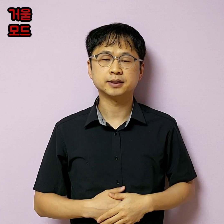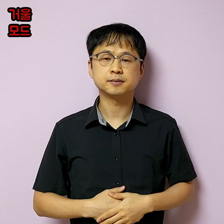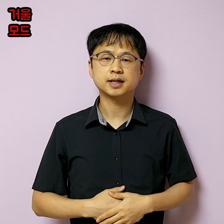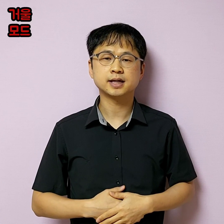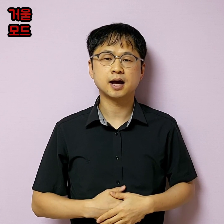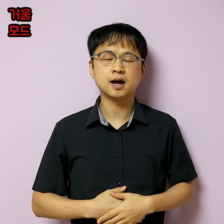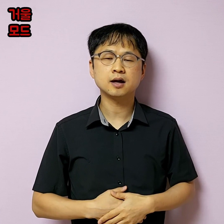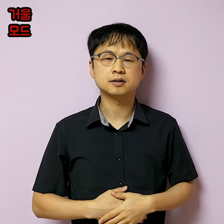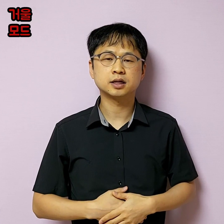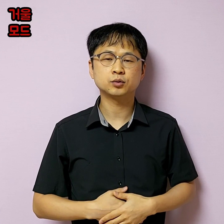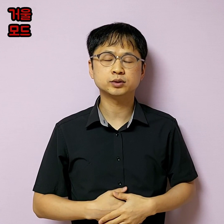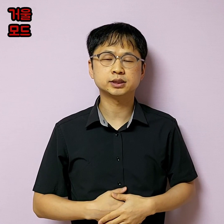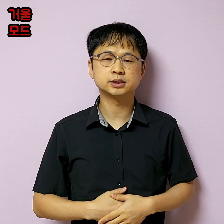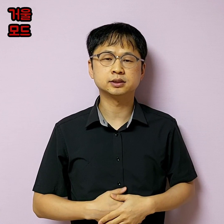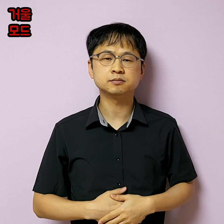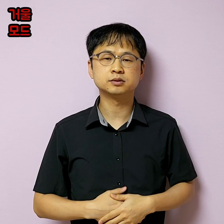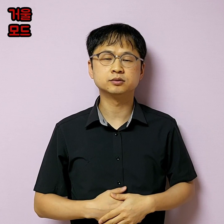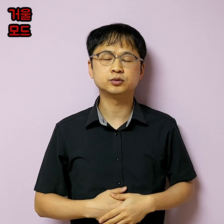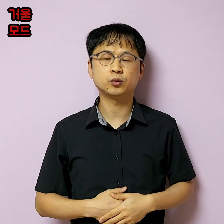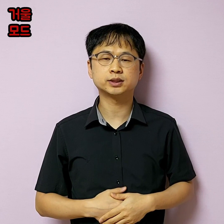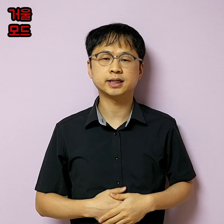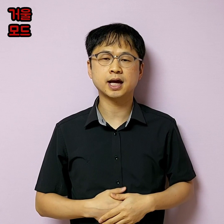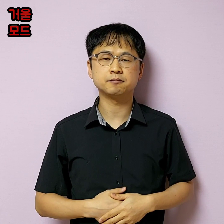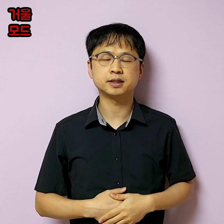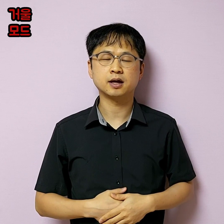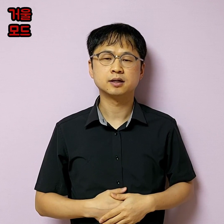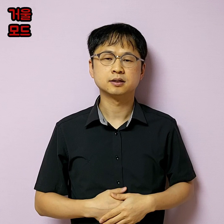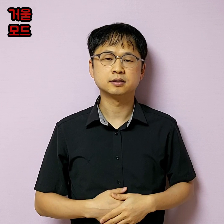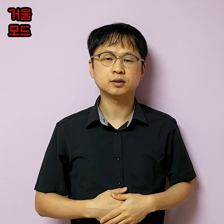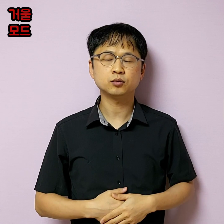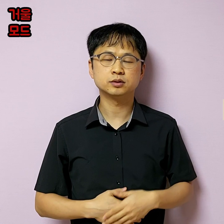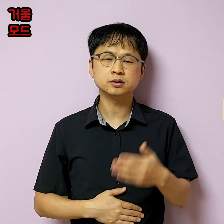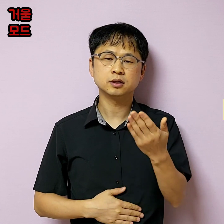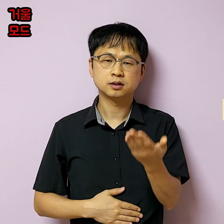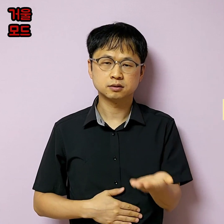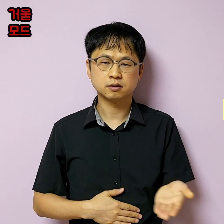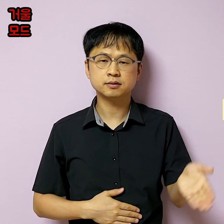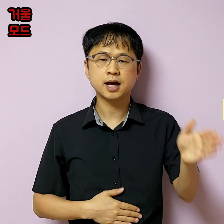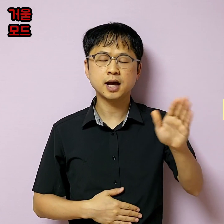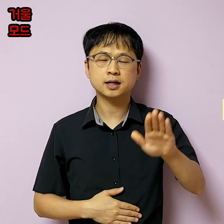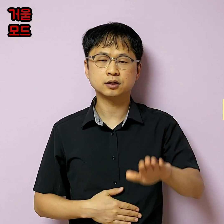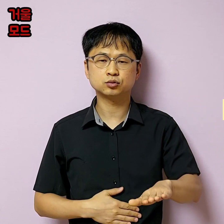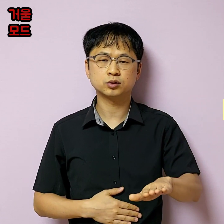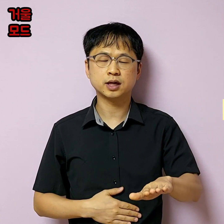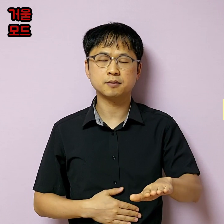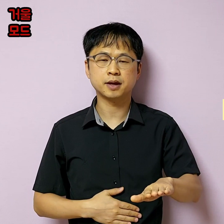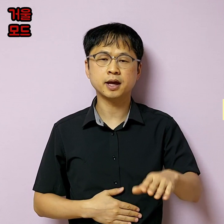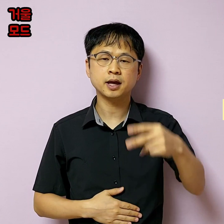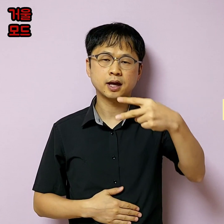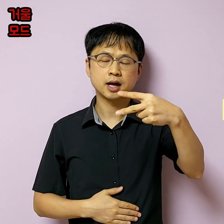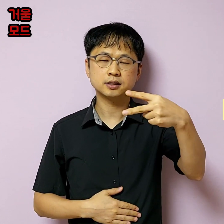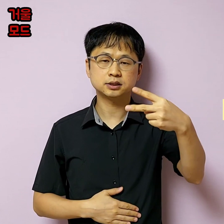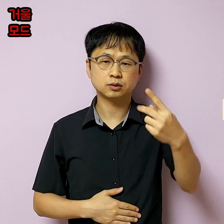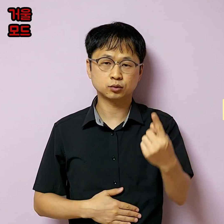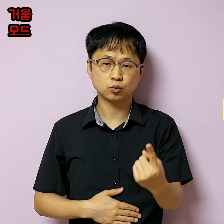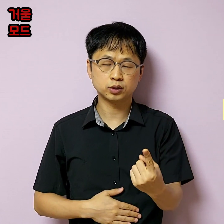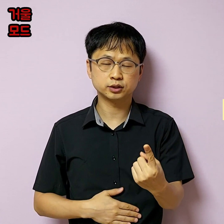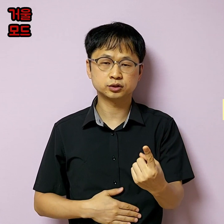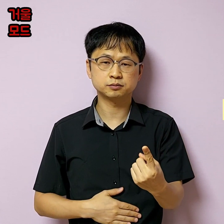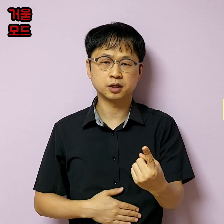마지막 가사. 그래도 지금 그 눈이 오잖아입니다. 그래도는 그러나 라는 수어 다음에 한 글자와 도를